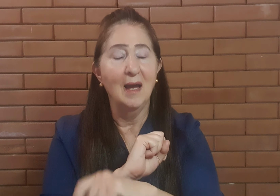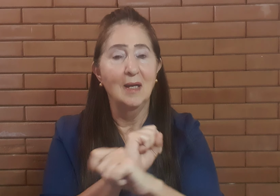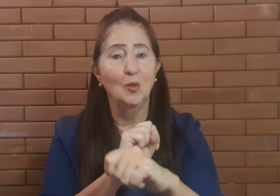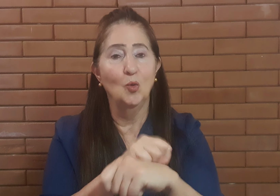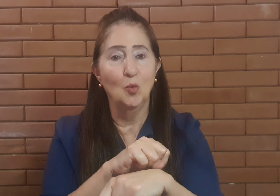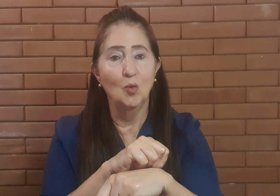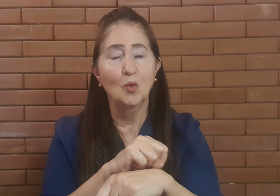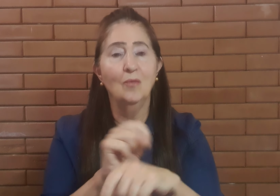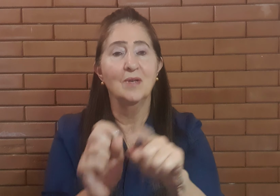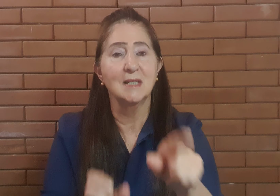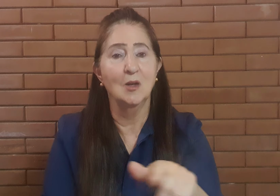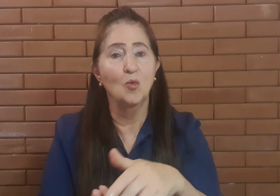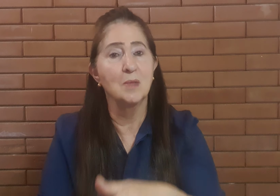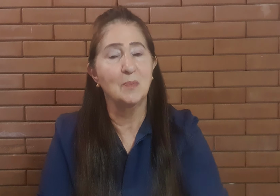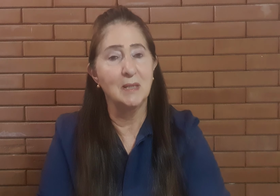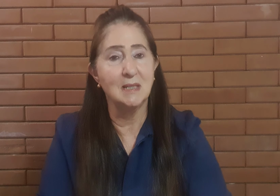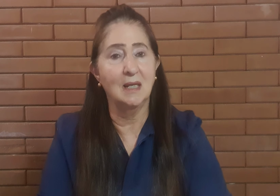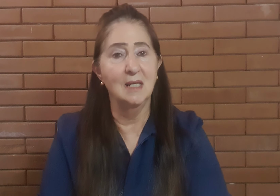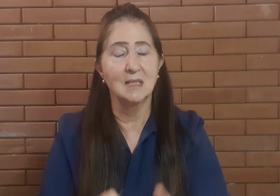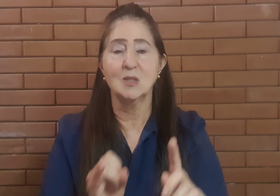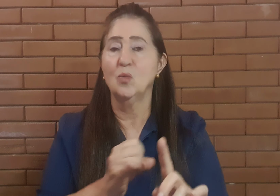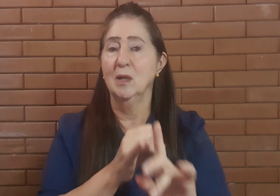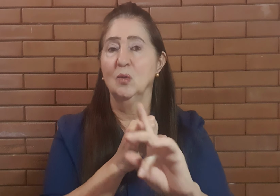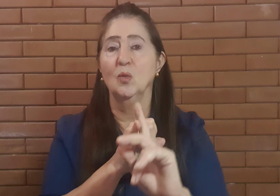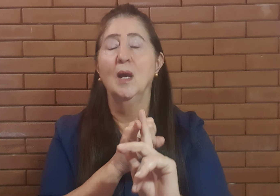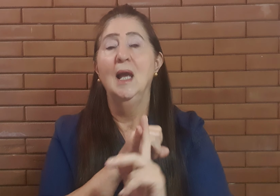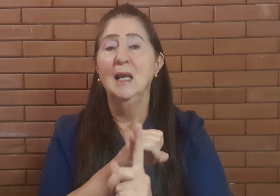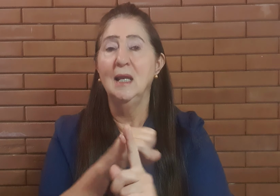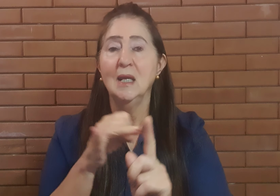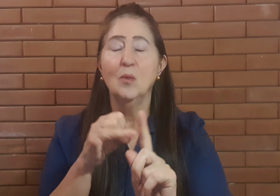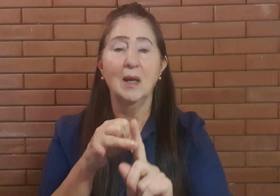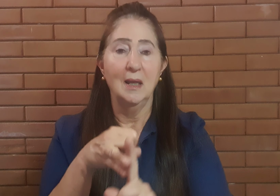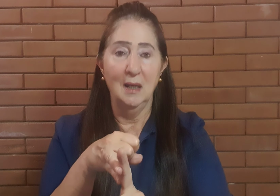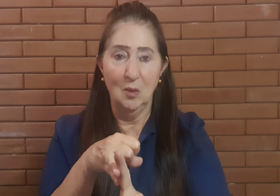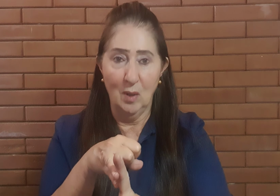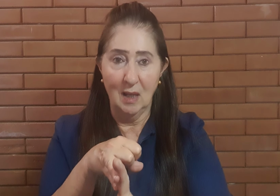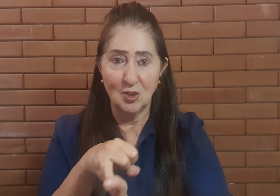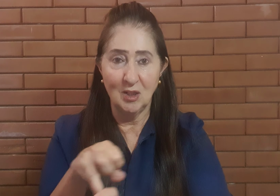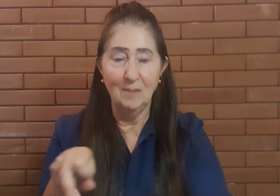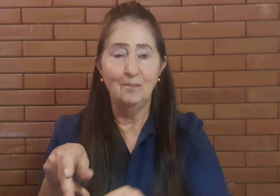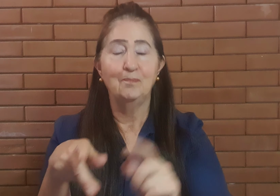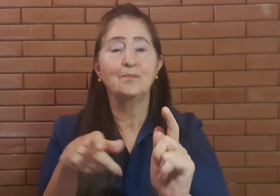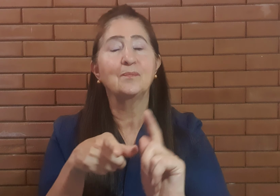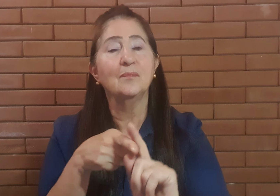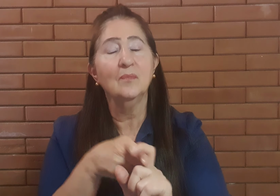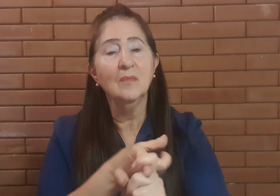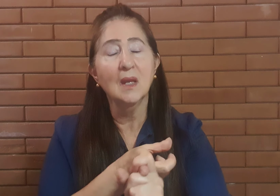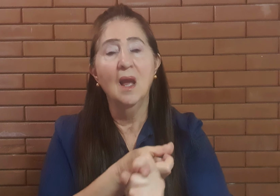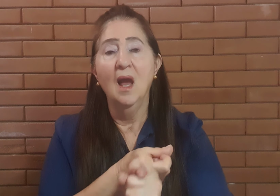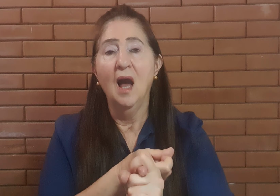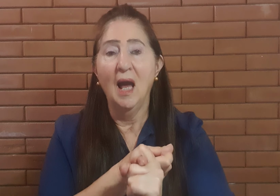no Google fazer algumas pesquisas quanto língua e linguagem, a